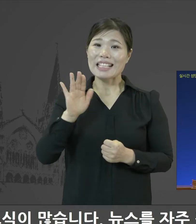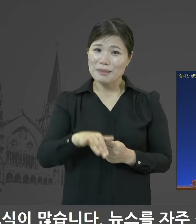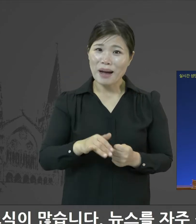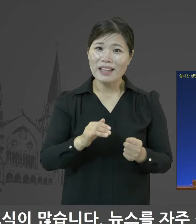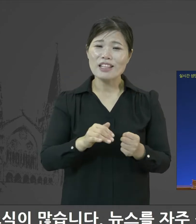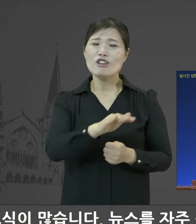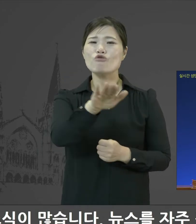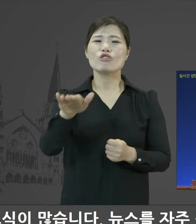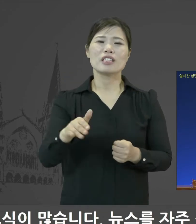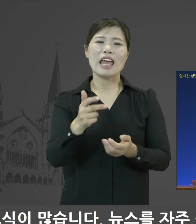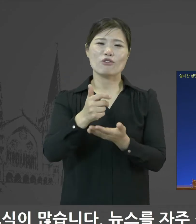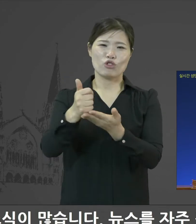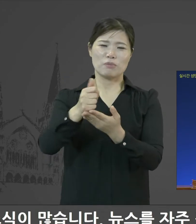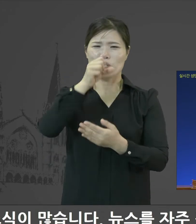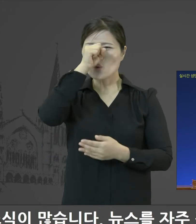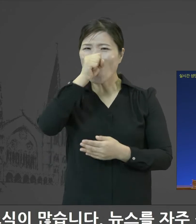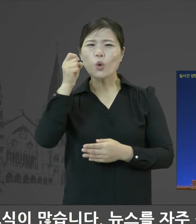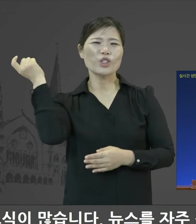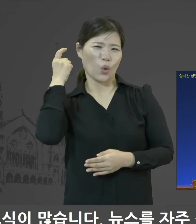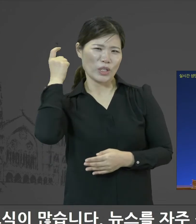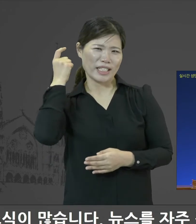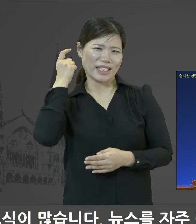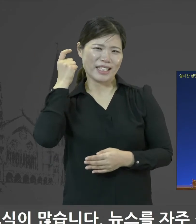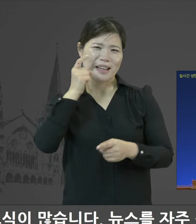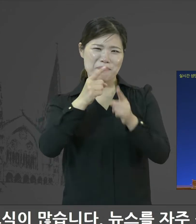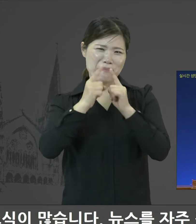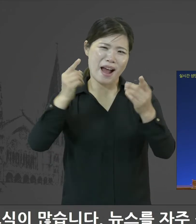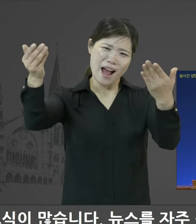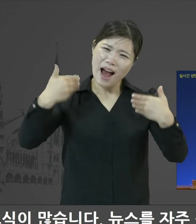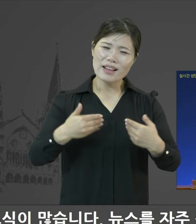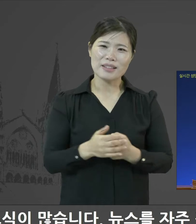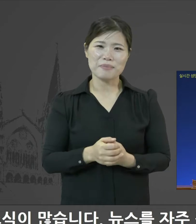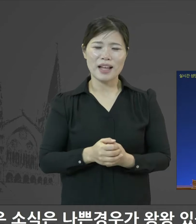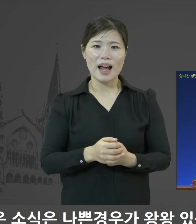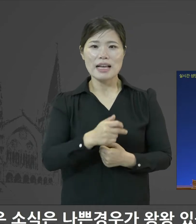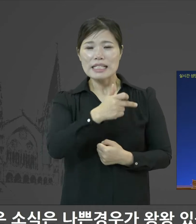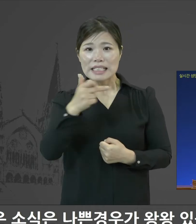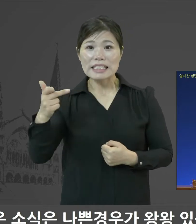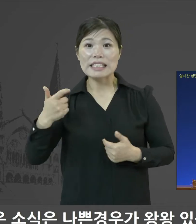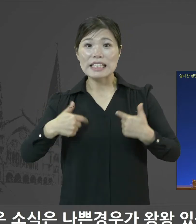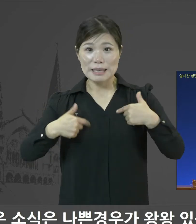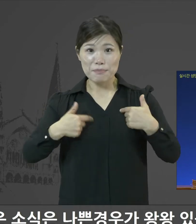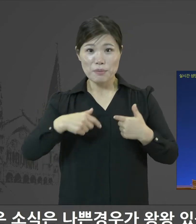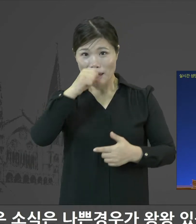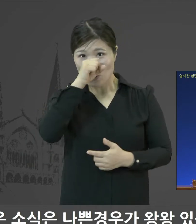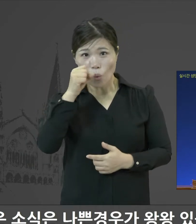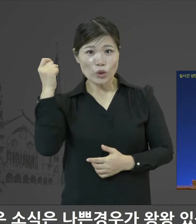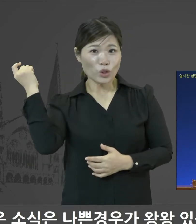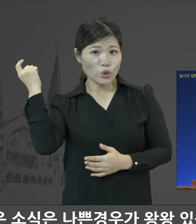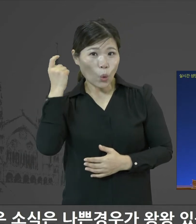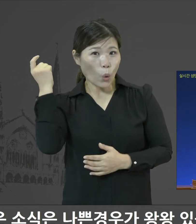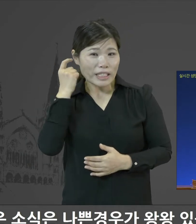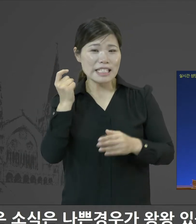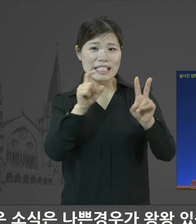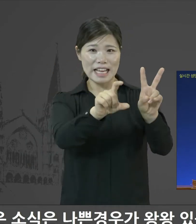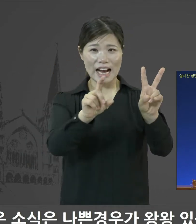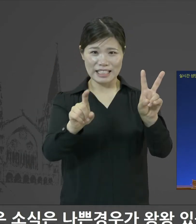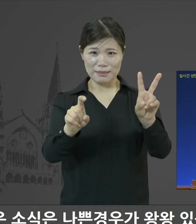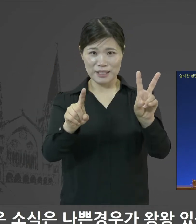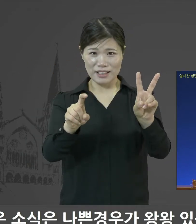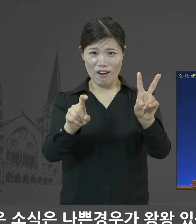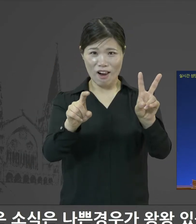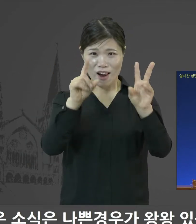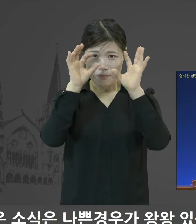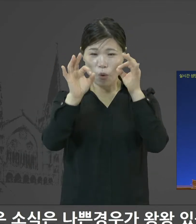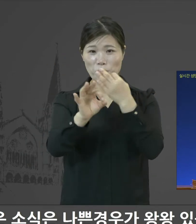소식을 전해주셨습니다. 그 좋은 소식이 큰 기쁨의 좋은 소식 11절에 기록이 되는데